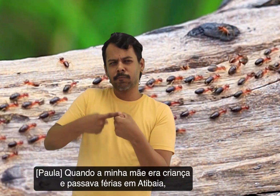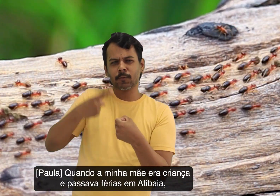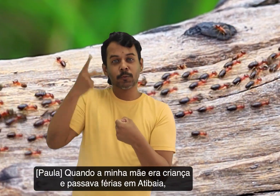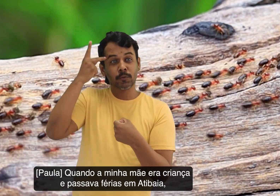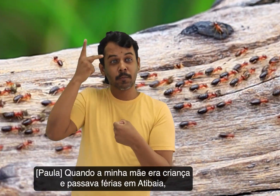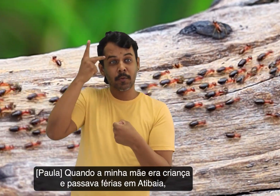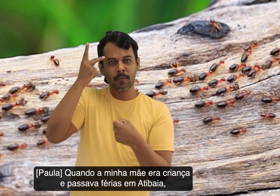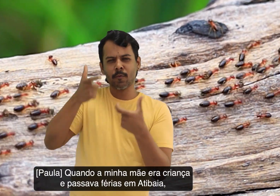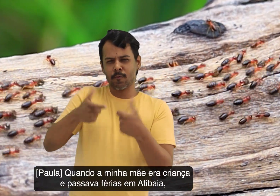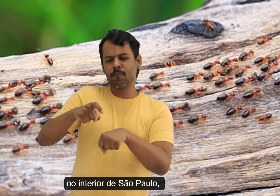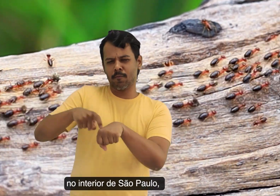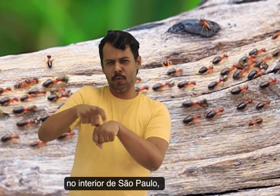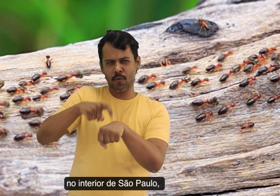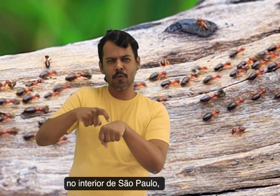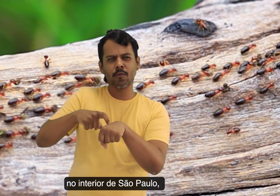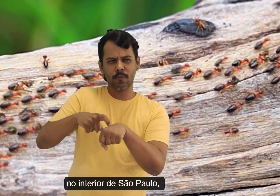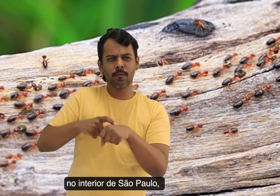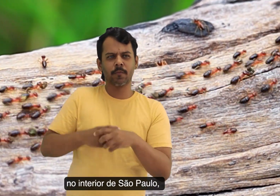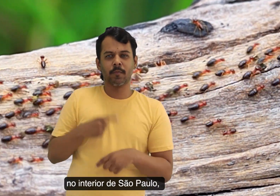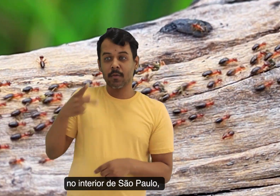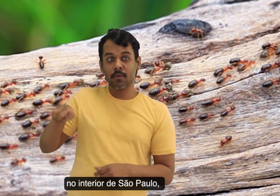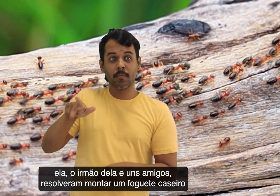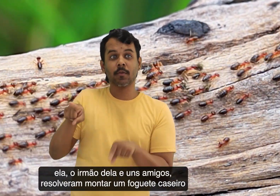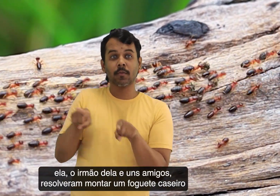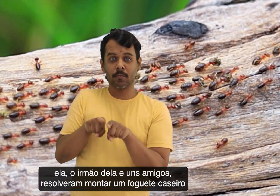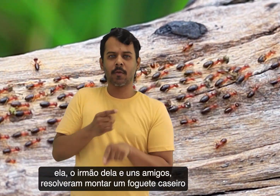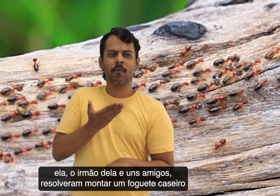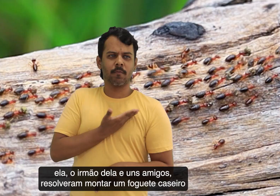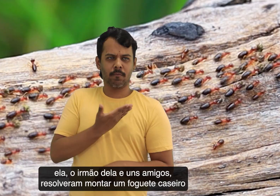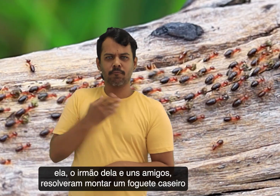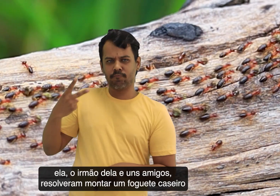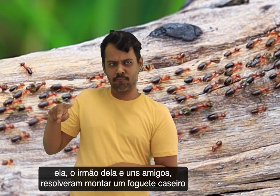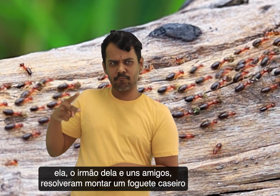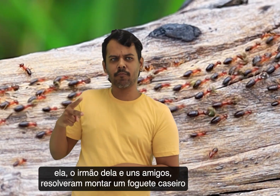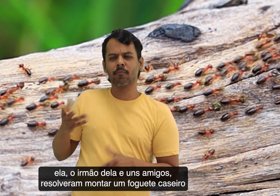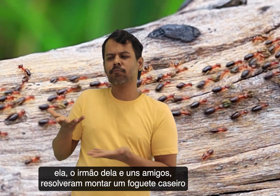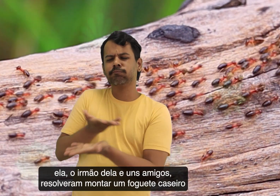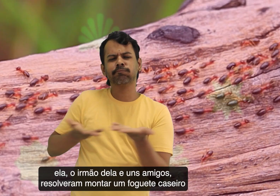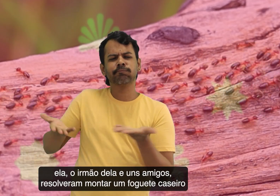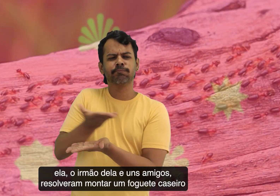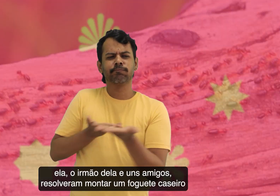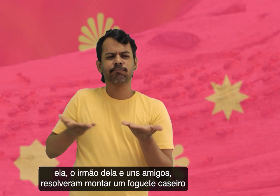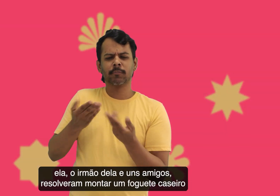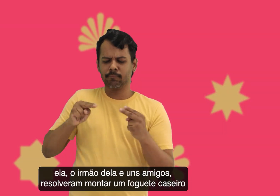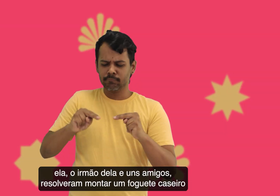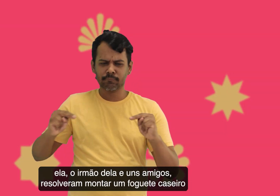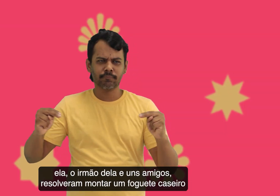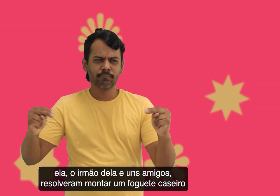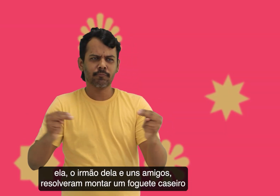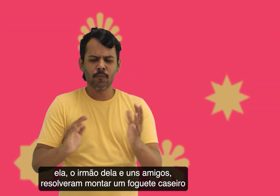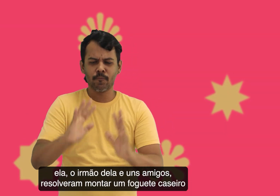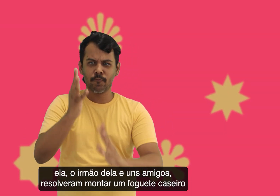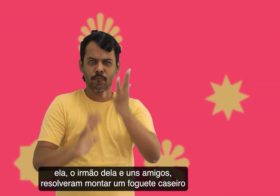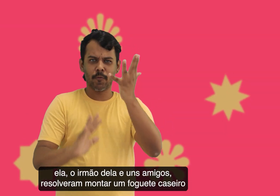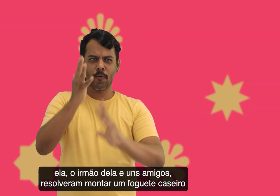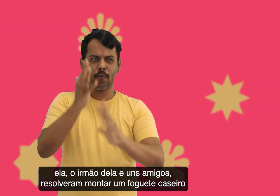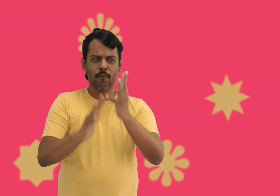passava férias em Atibaia, no interior de São Paulo, ela, o irmão dela e uns amigos resolveram montar um foguete